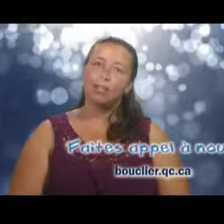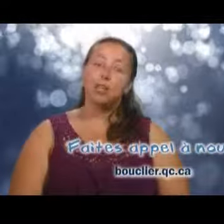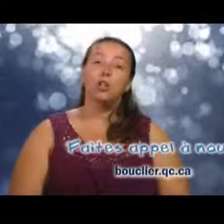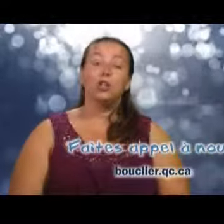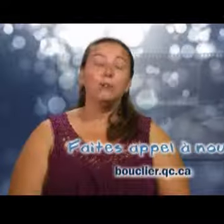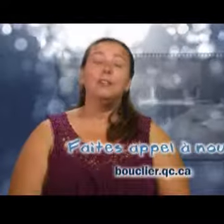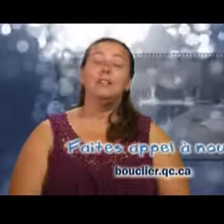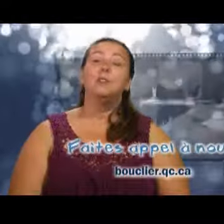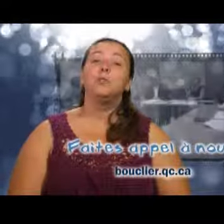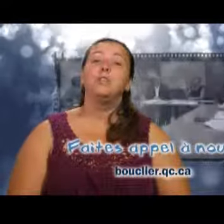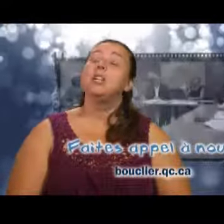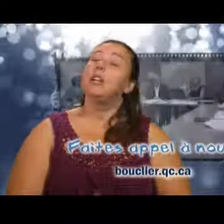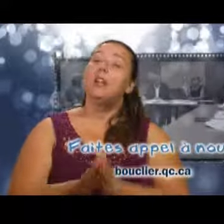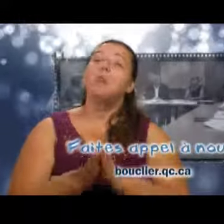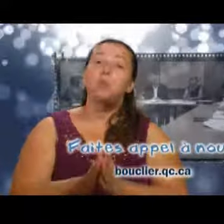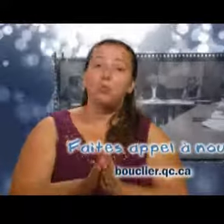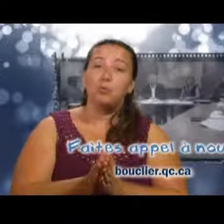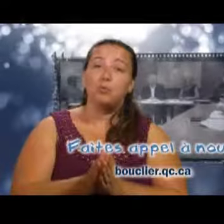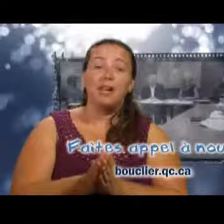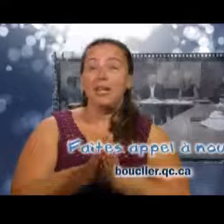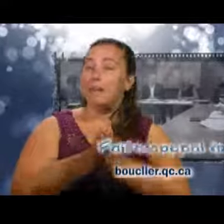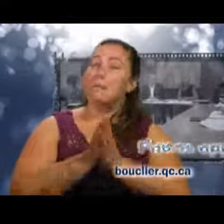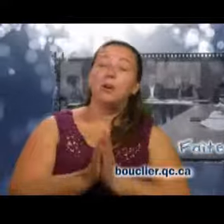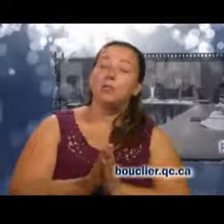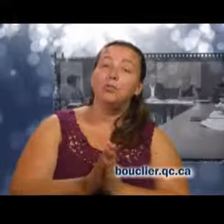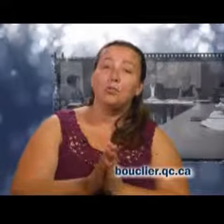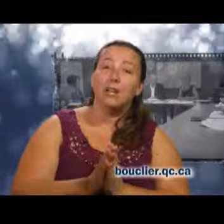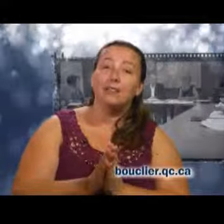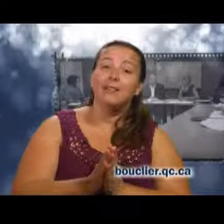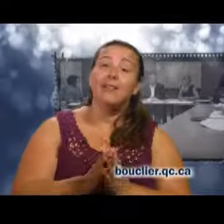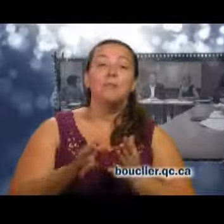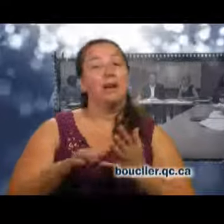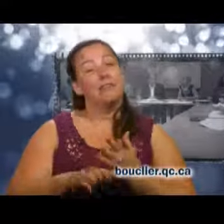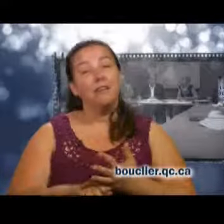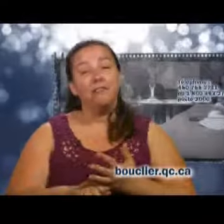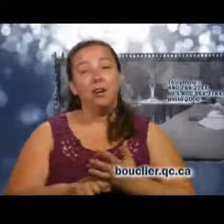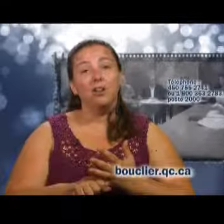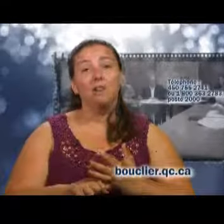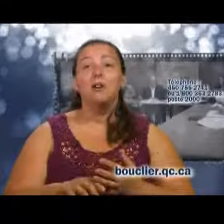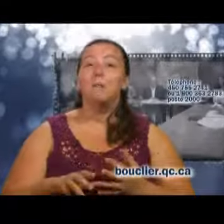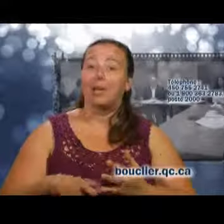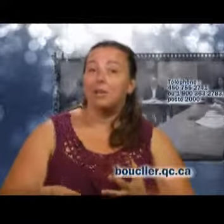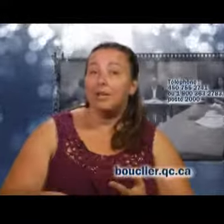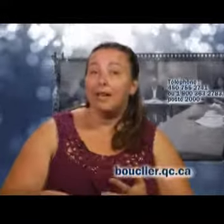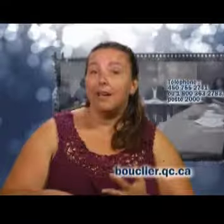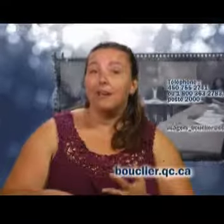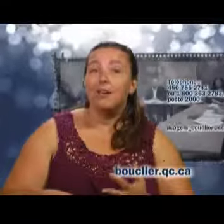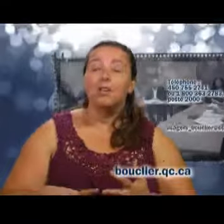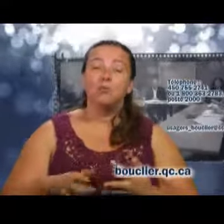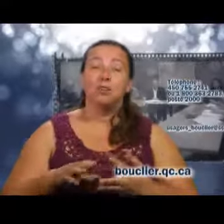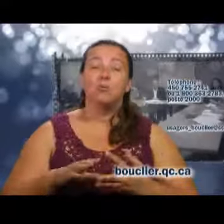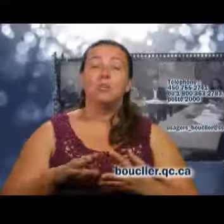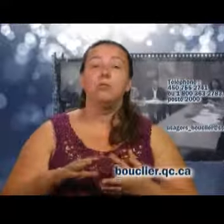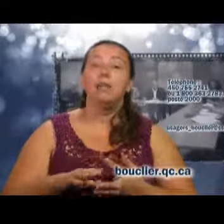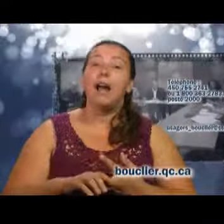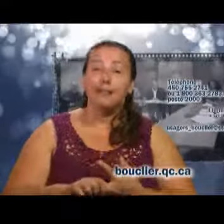Le comité des usagers est là pour vous. N'ayez pas peur de nous joindre par téléphone, par courriel. Nous avons aussi une ligne